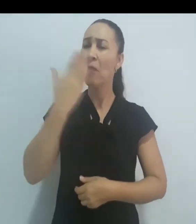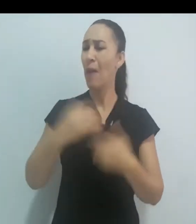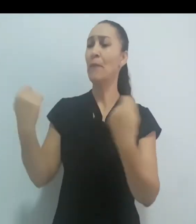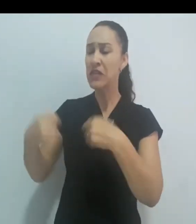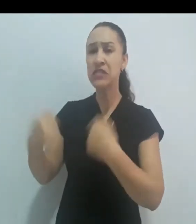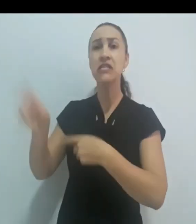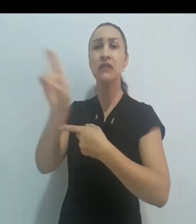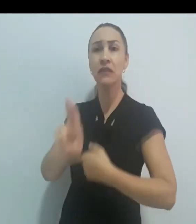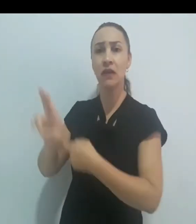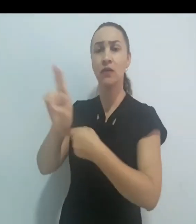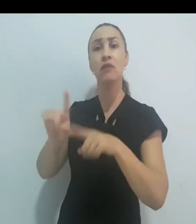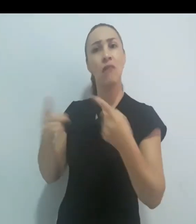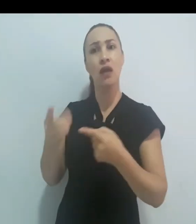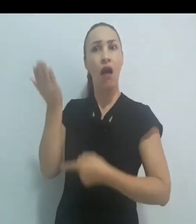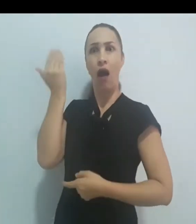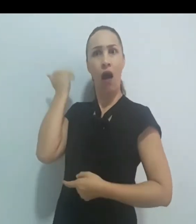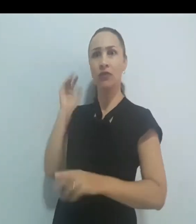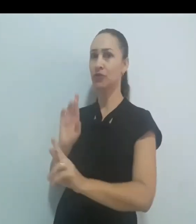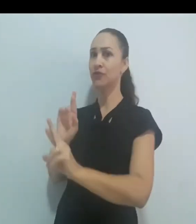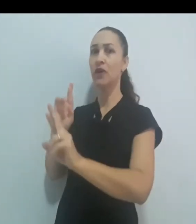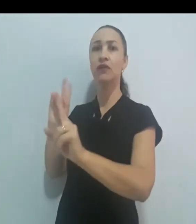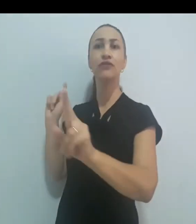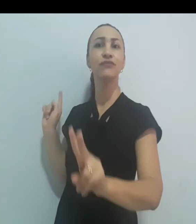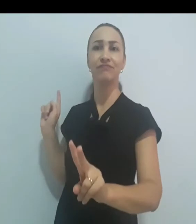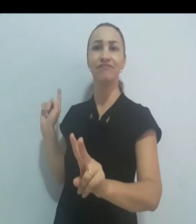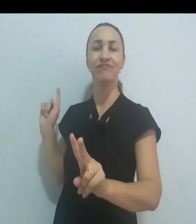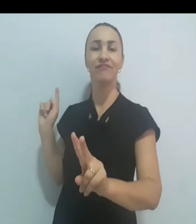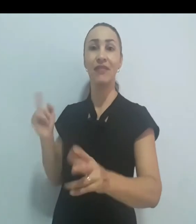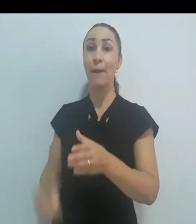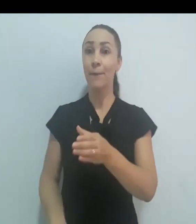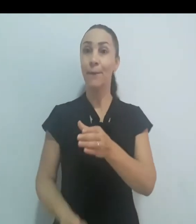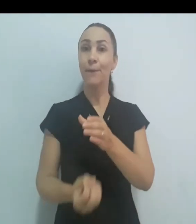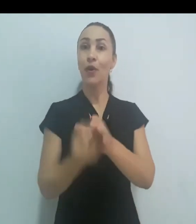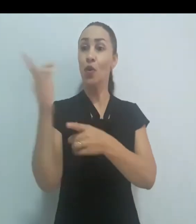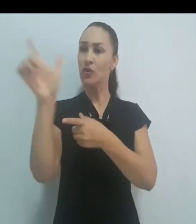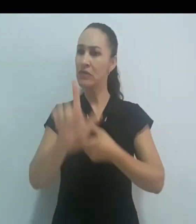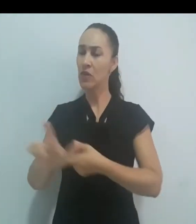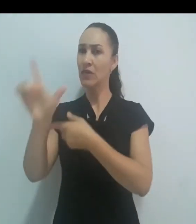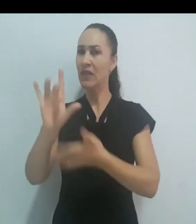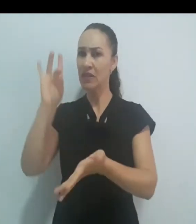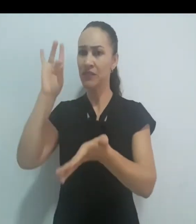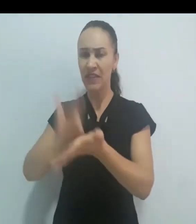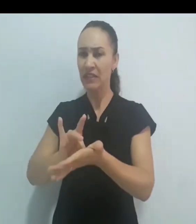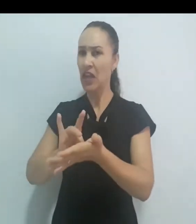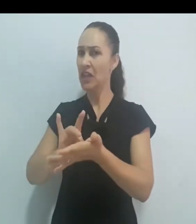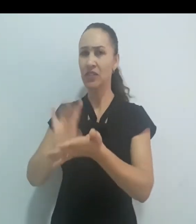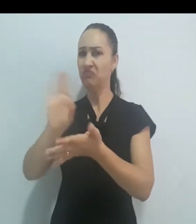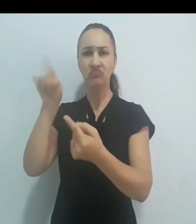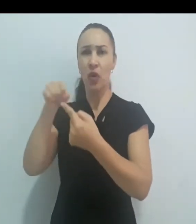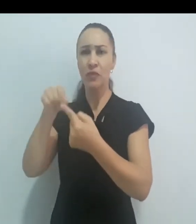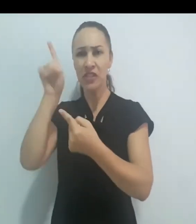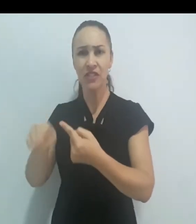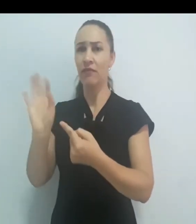é necessária, mas nem sempre foi assim, né? E a produção literária ela não tem que ser necessariamente